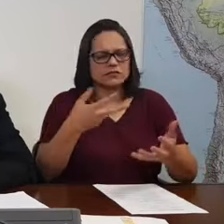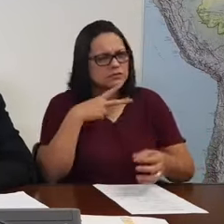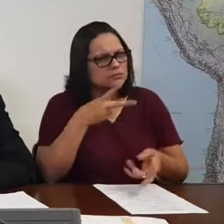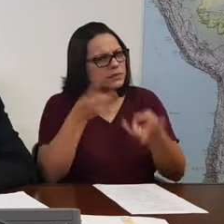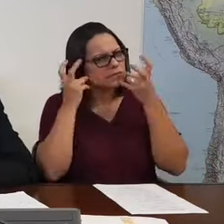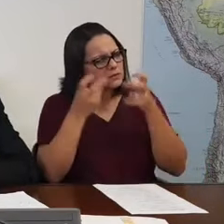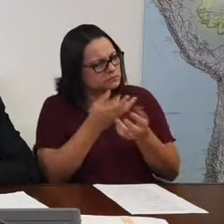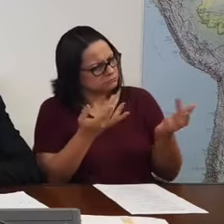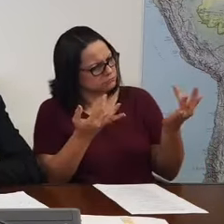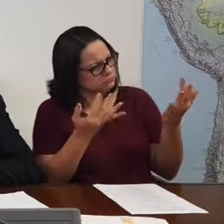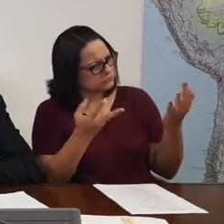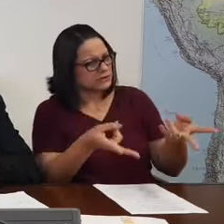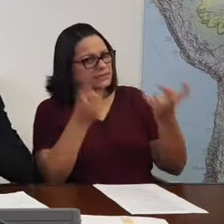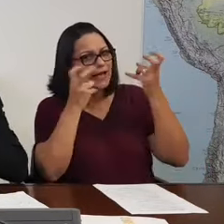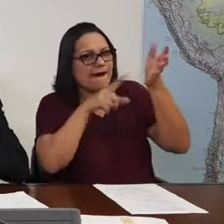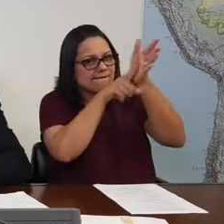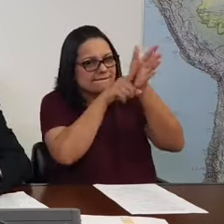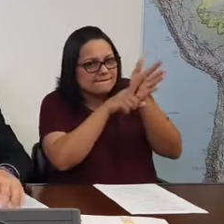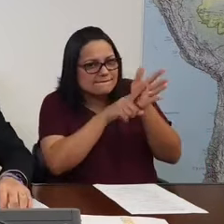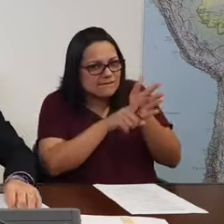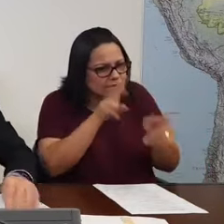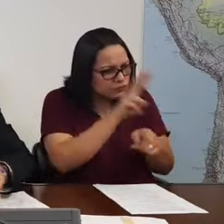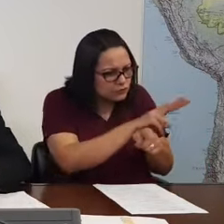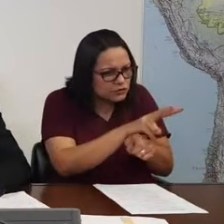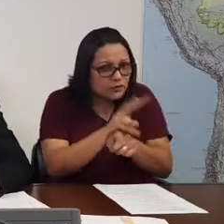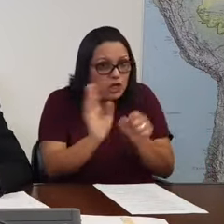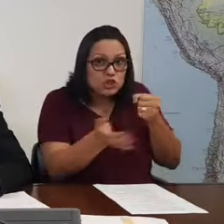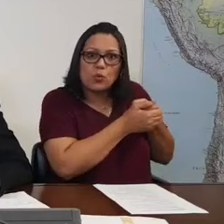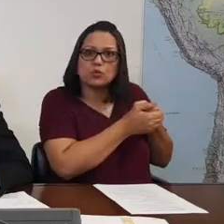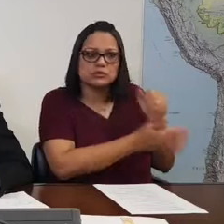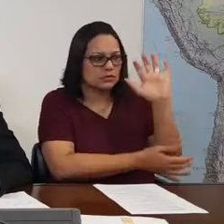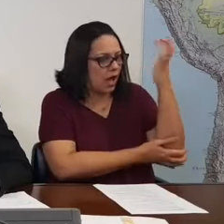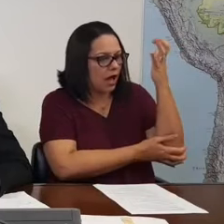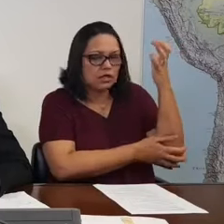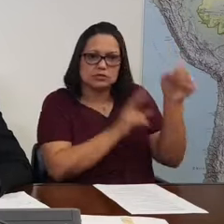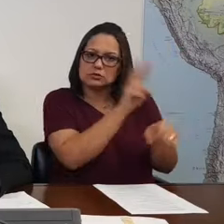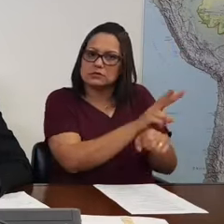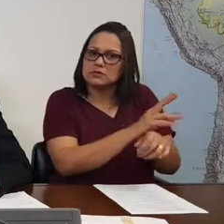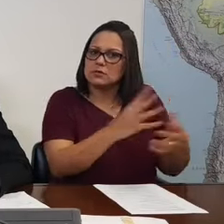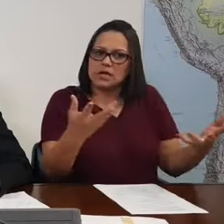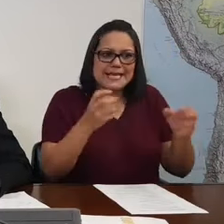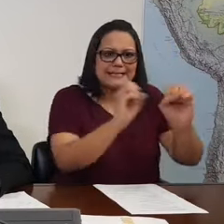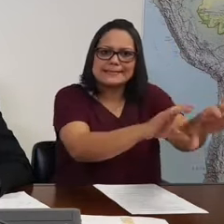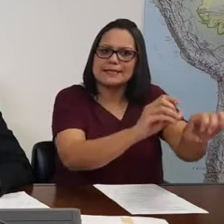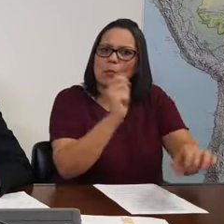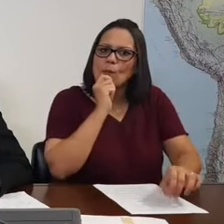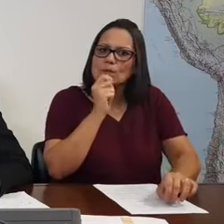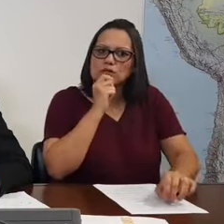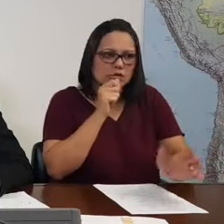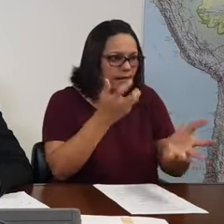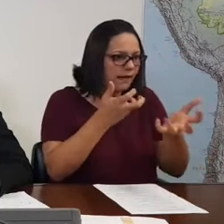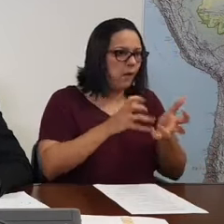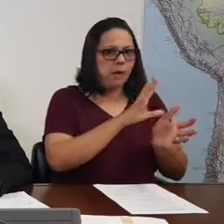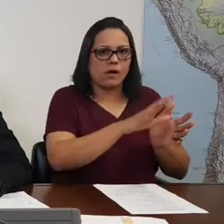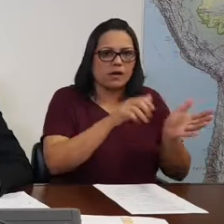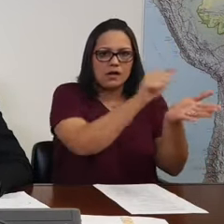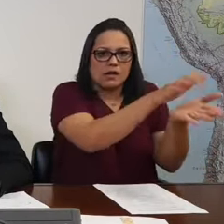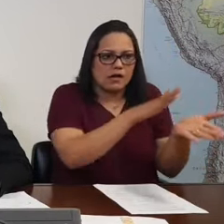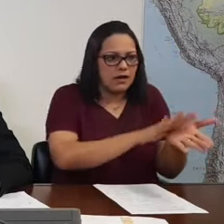que a fiscalização ela ficava escondida, omissa, não cumpria o efeito educativo, era apenas um propósito